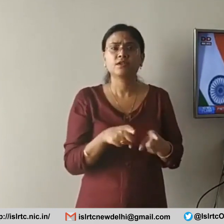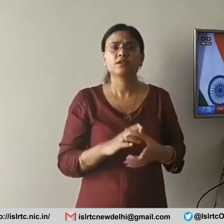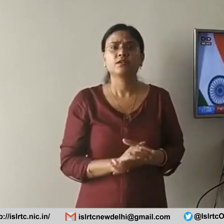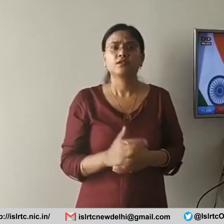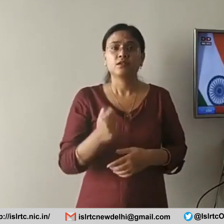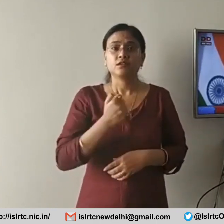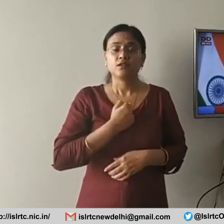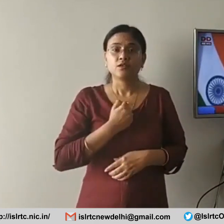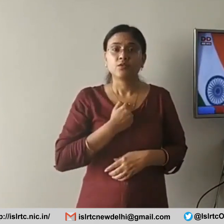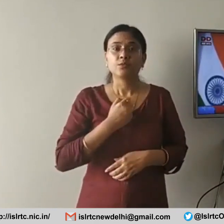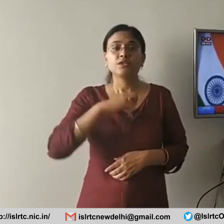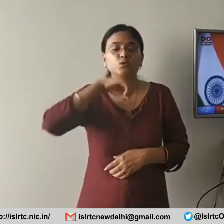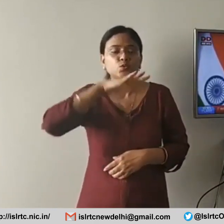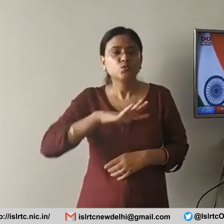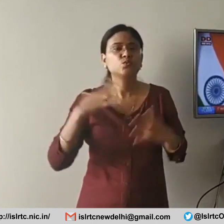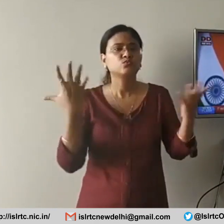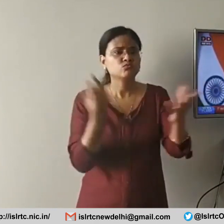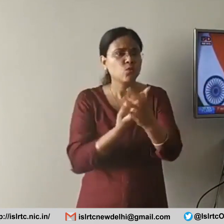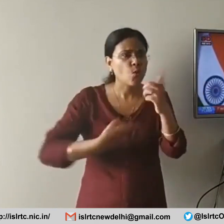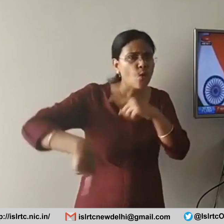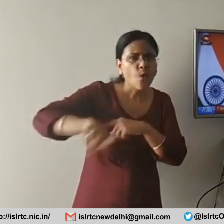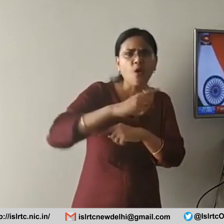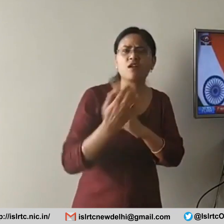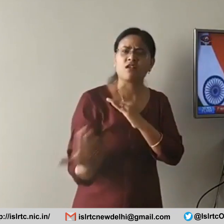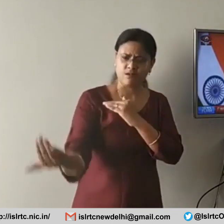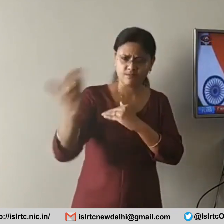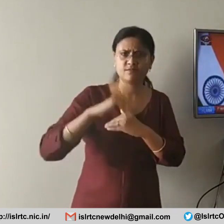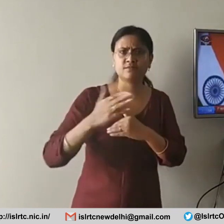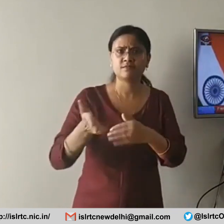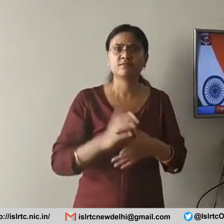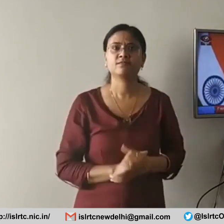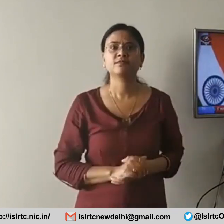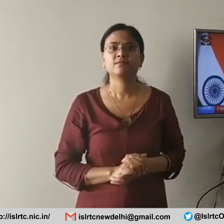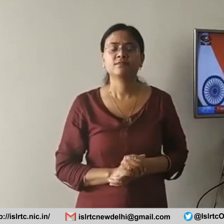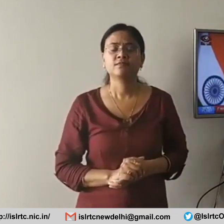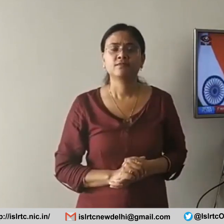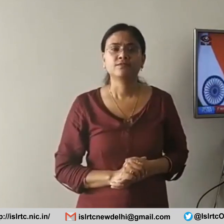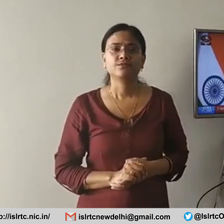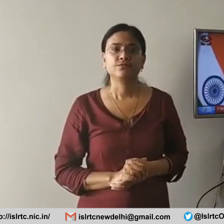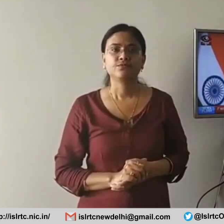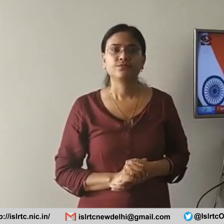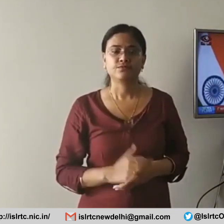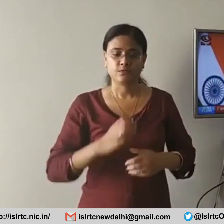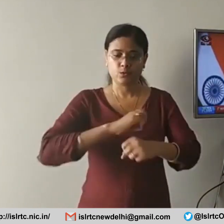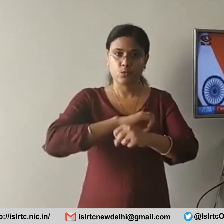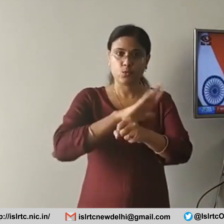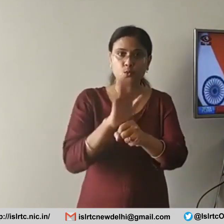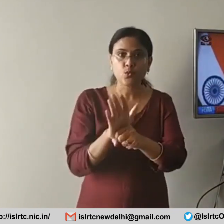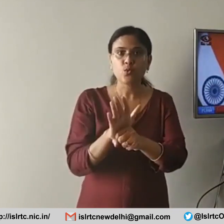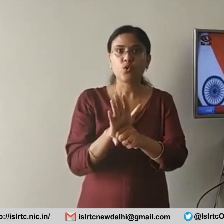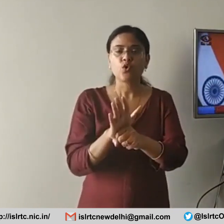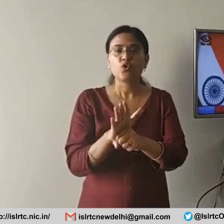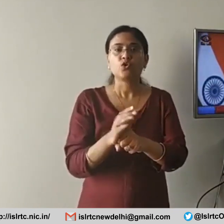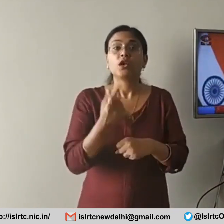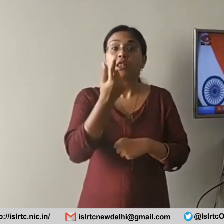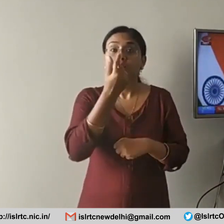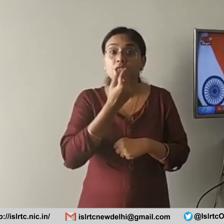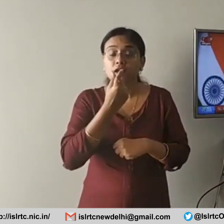मेरे नौजवान साथियों, आप आगे आए। कोरोना की वैक्सीन बनाने